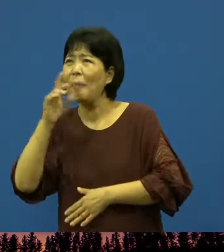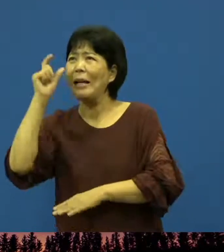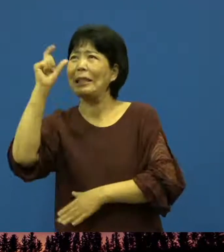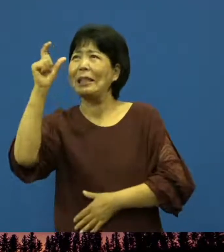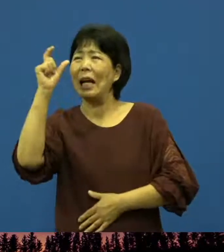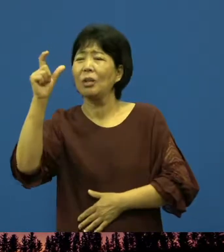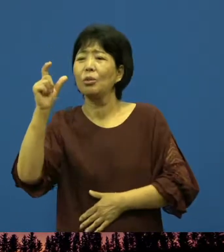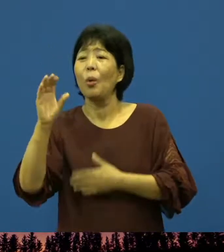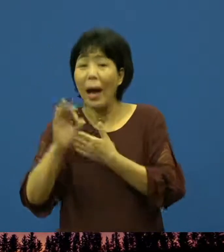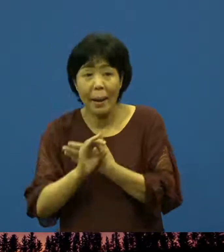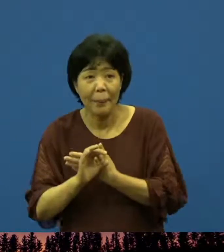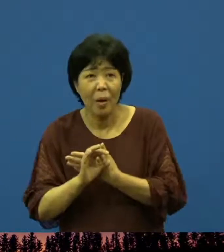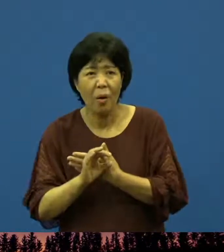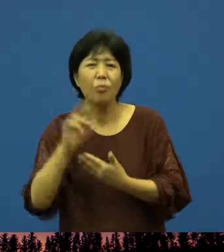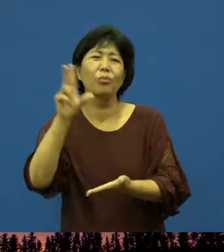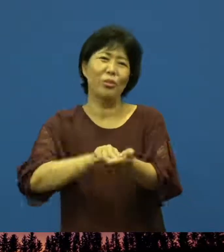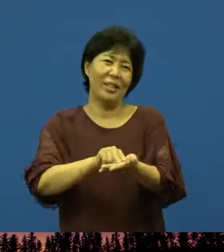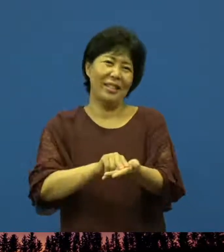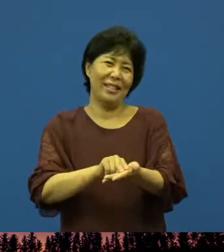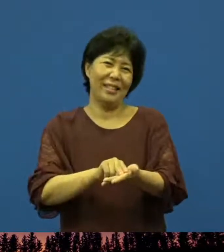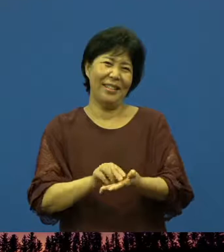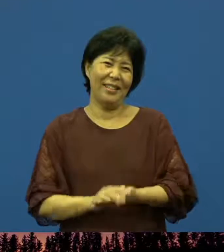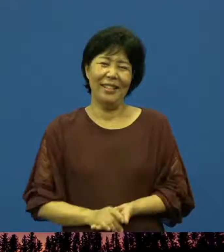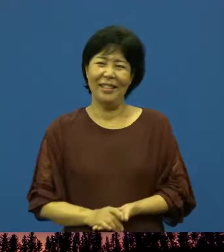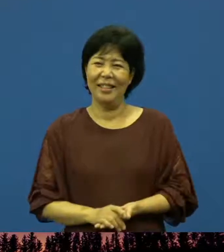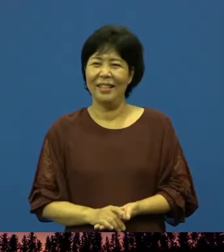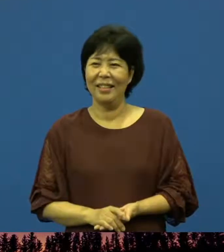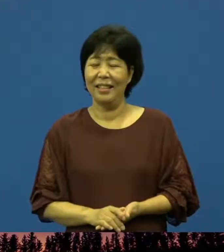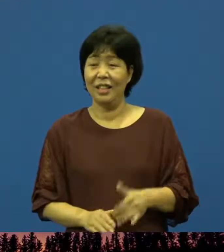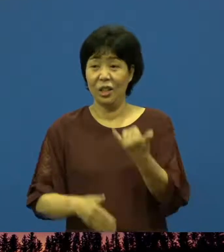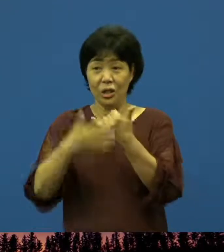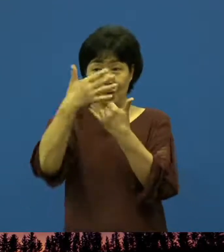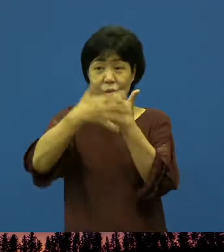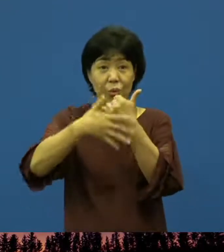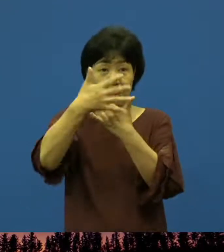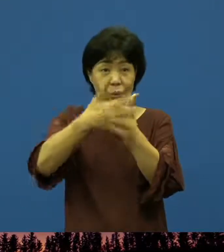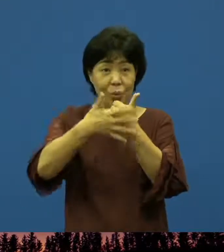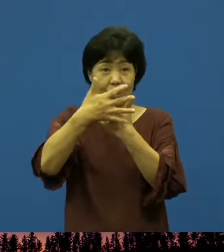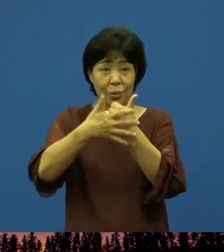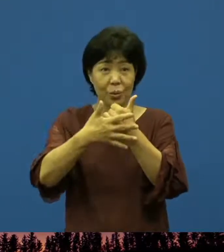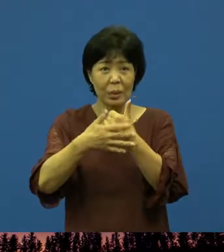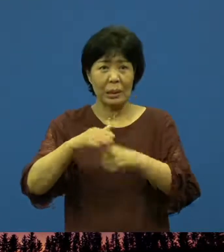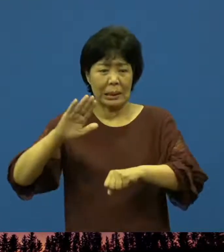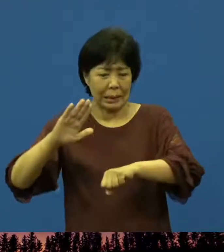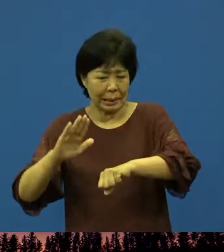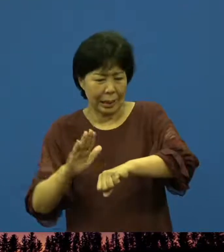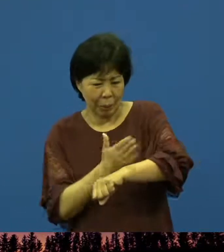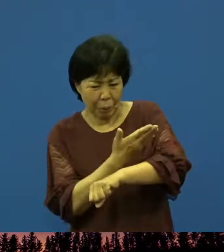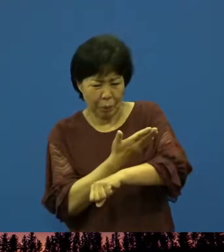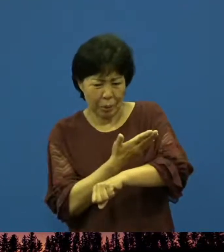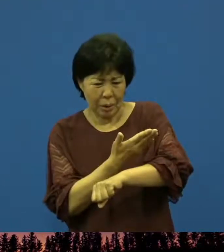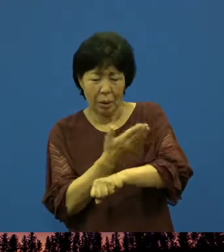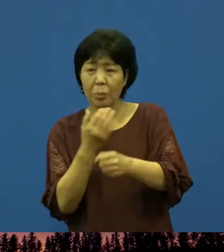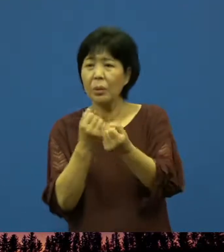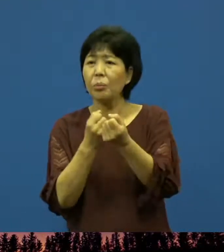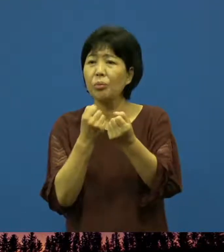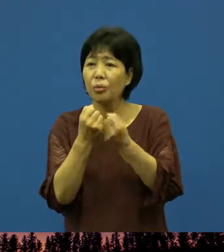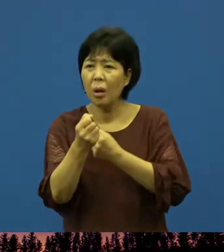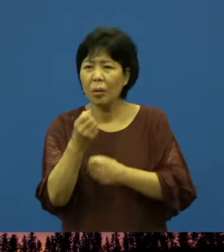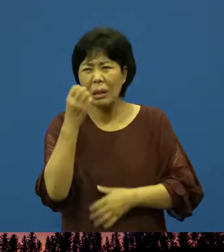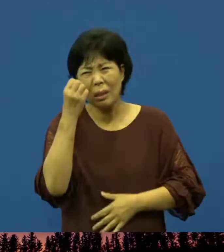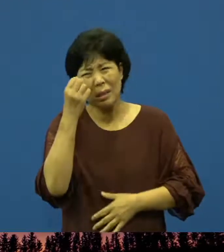때예요. 요즘 이 유튜브가 문제예요. 이 잘못된 것들을 너무 해서 이상한 가르침.